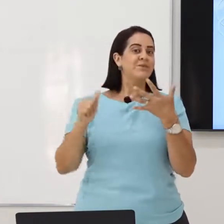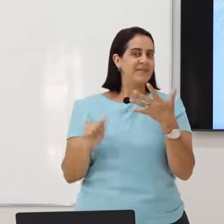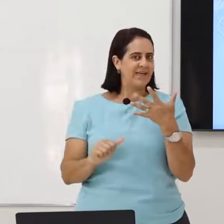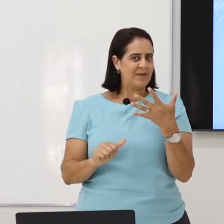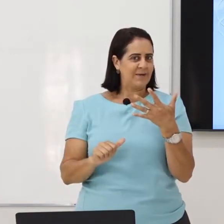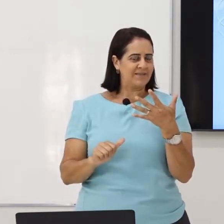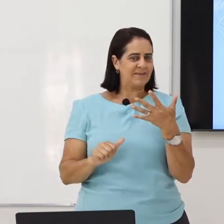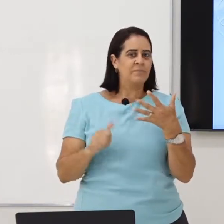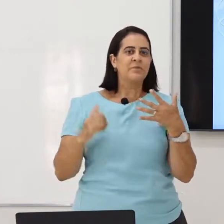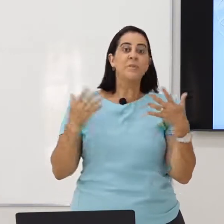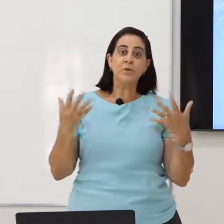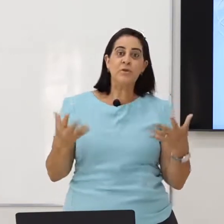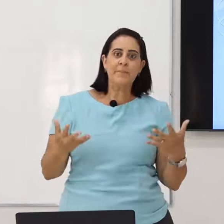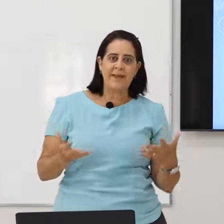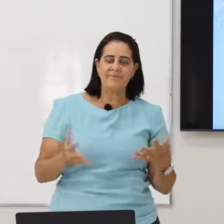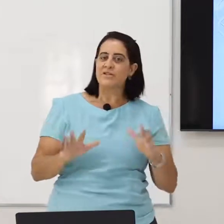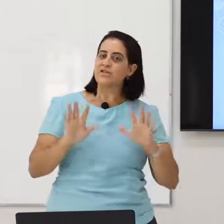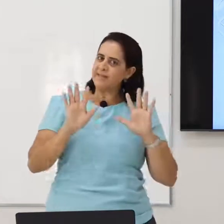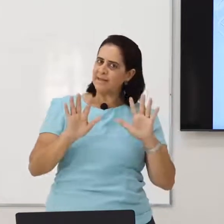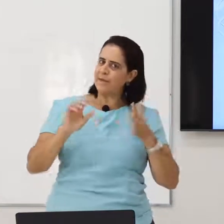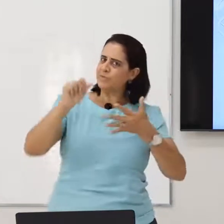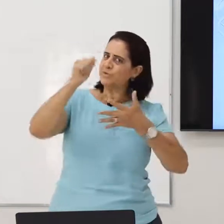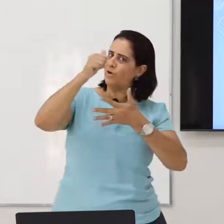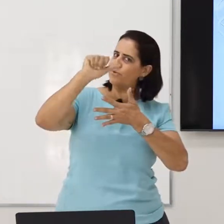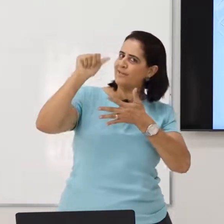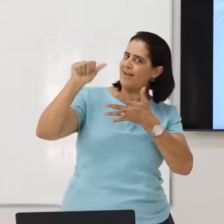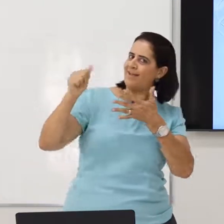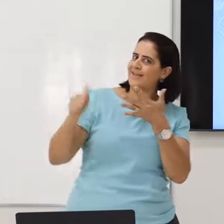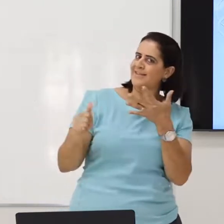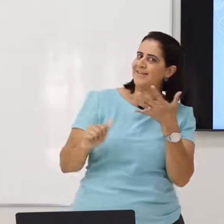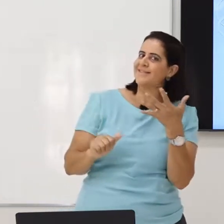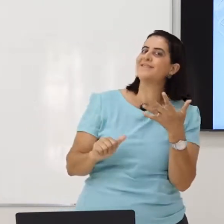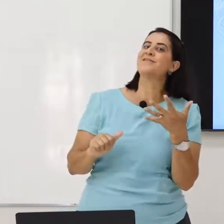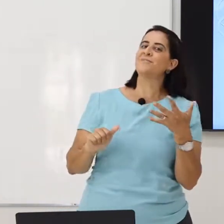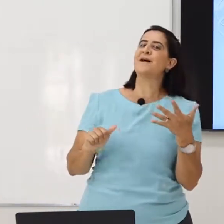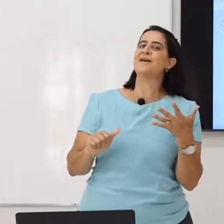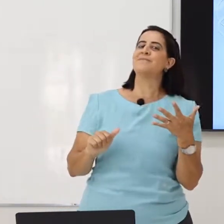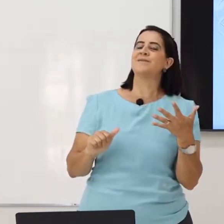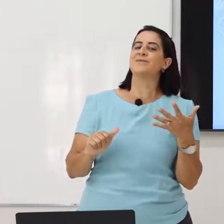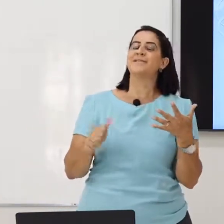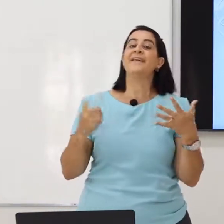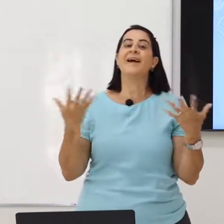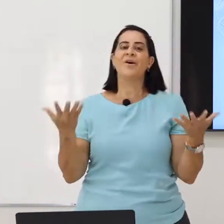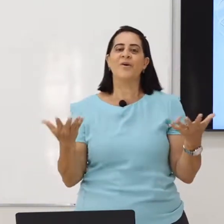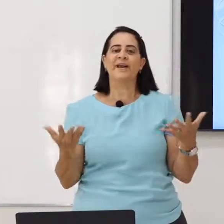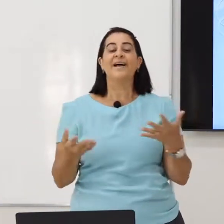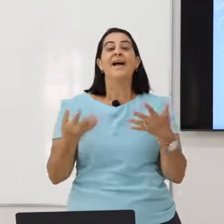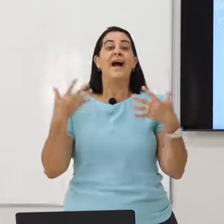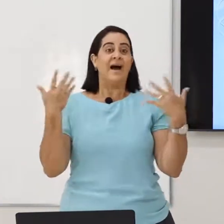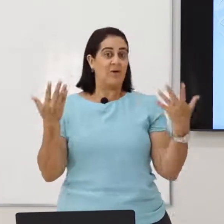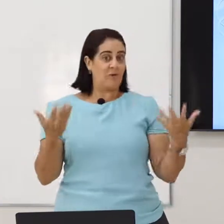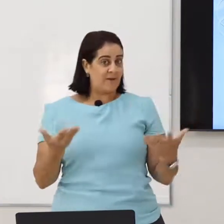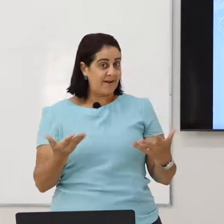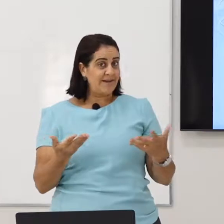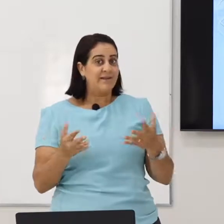em Libras. Muito bem, já sabemos como sinaliza 5 parâmetros. E agora? Agora nós